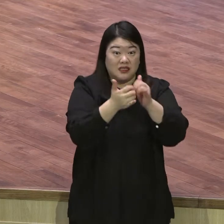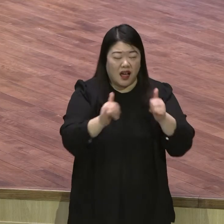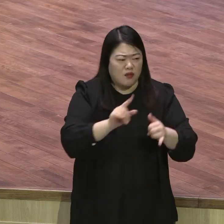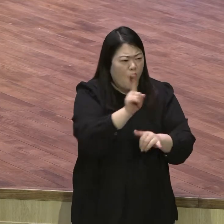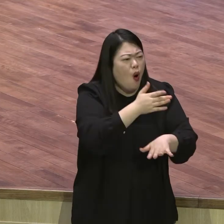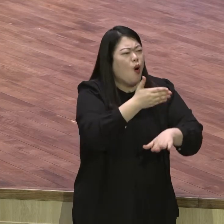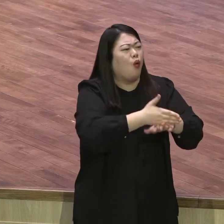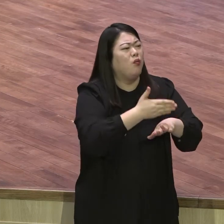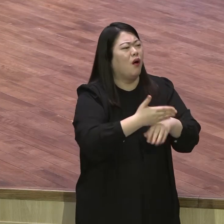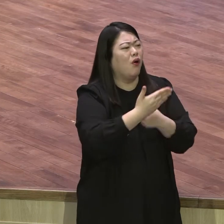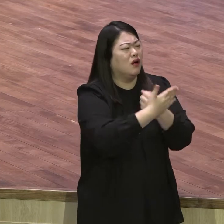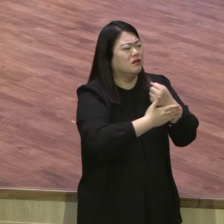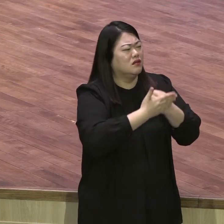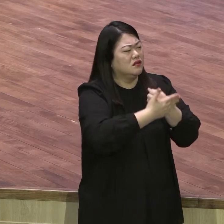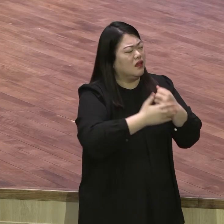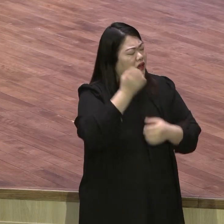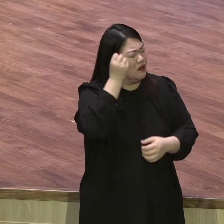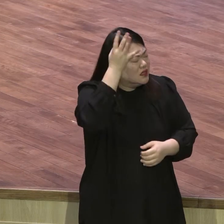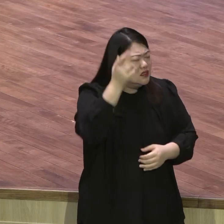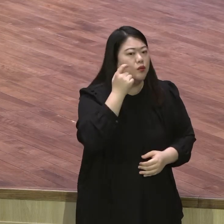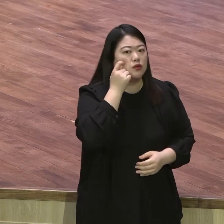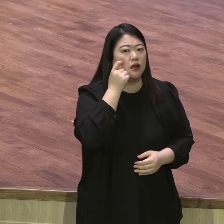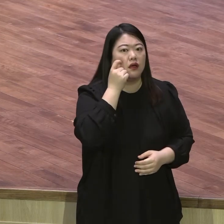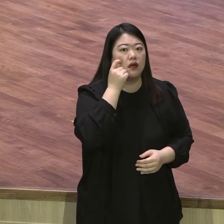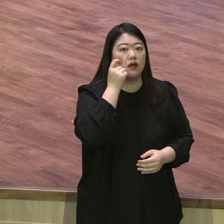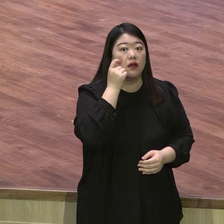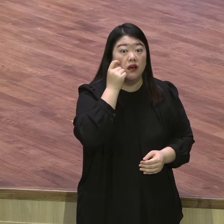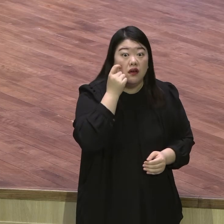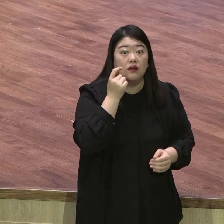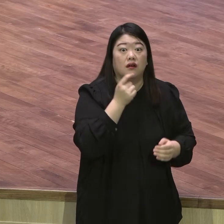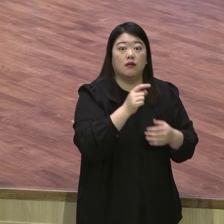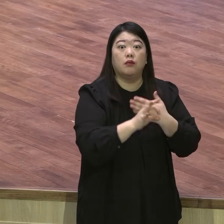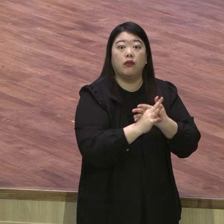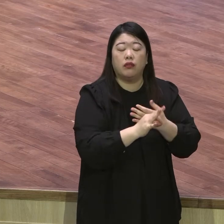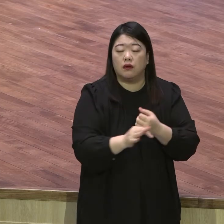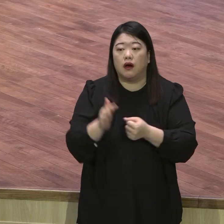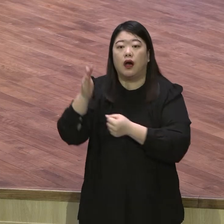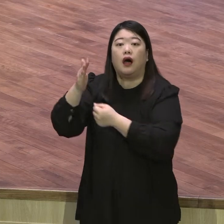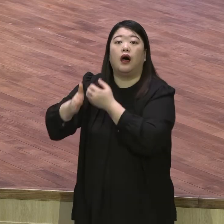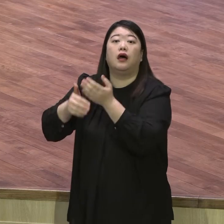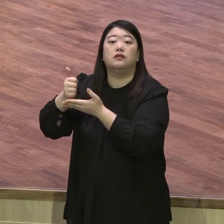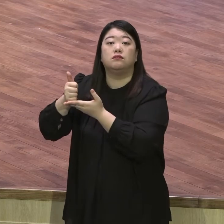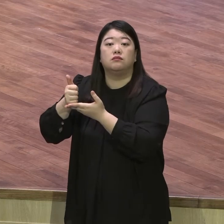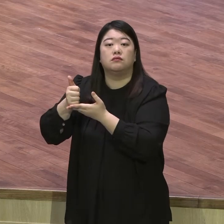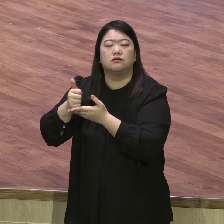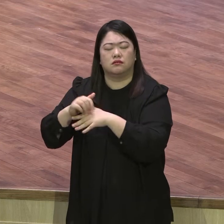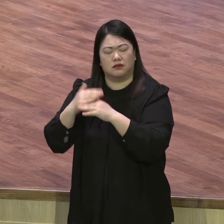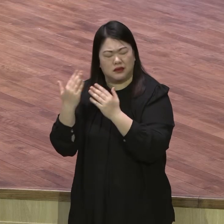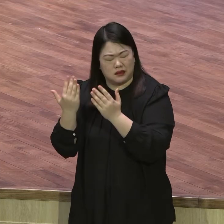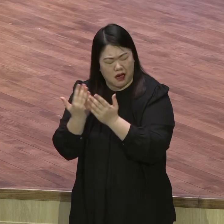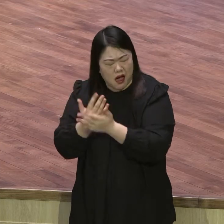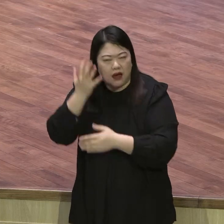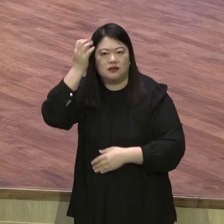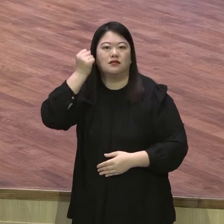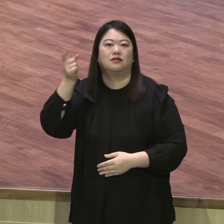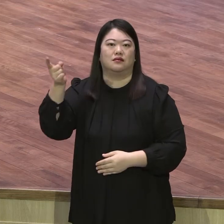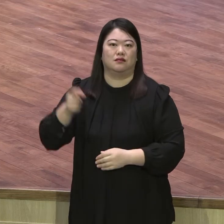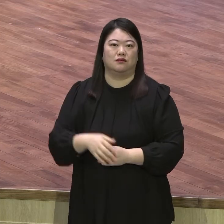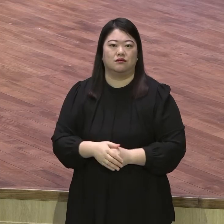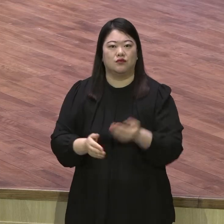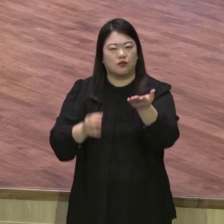어떻게 하나님이 당신을 위해서 의신한 걸 기억 안 하겠어요? 다 기억하십니다. 놓치지